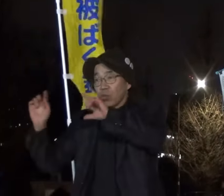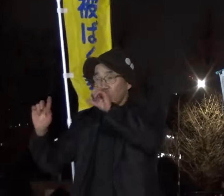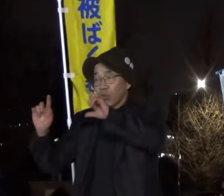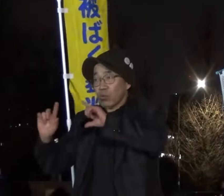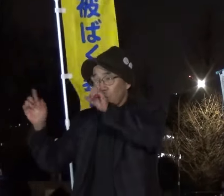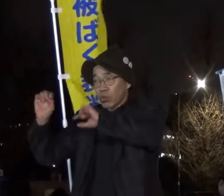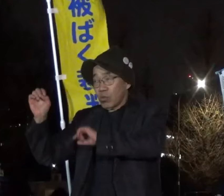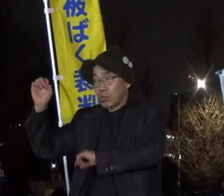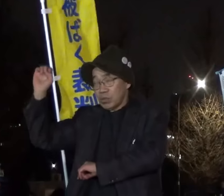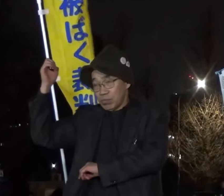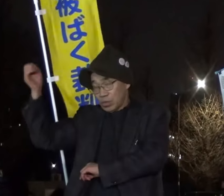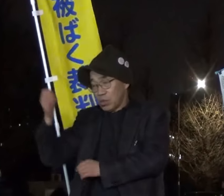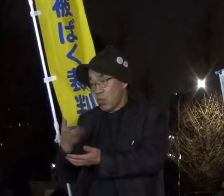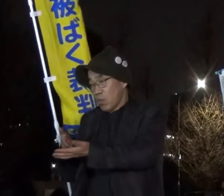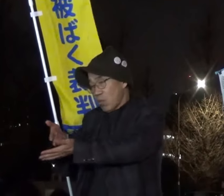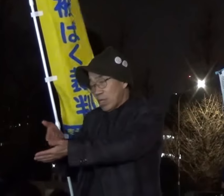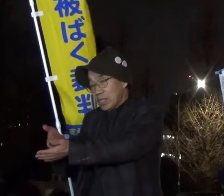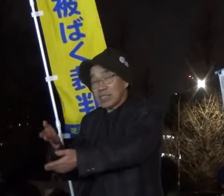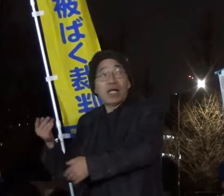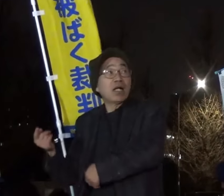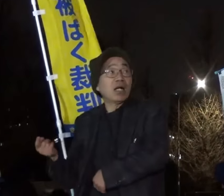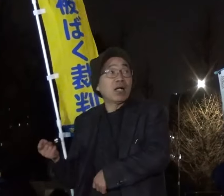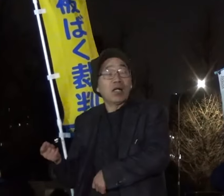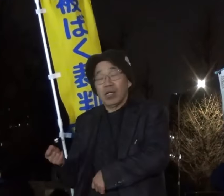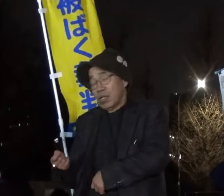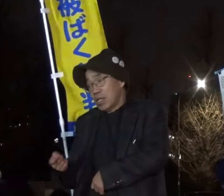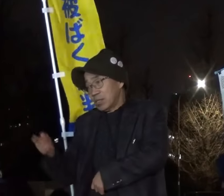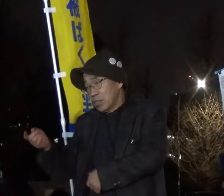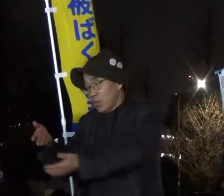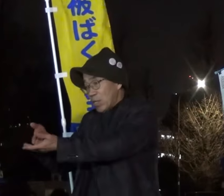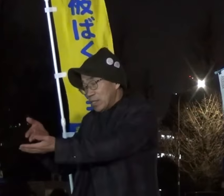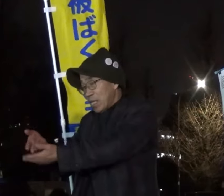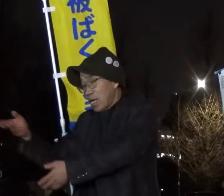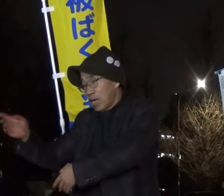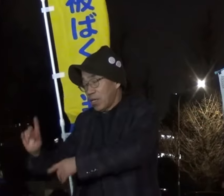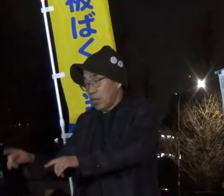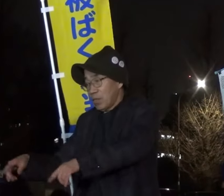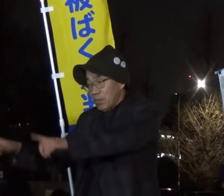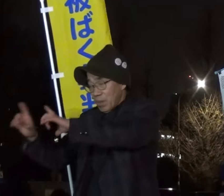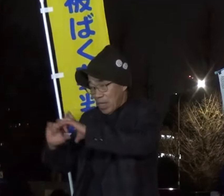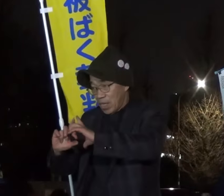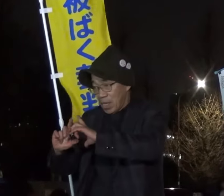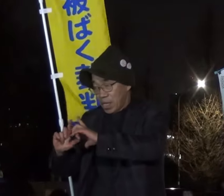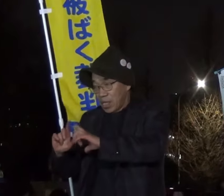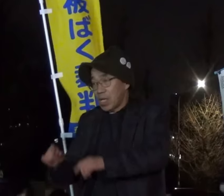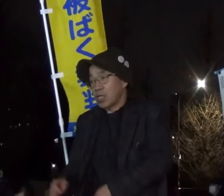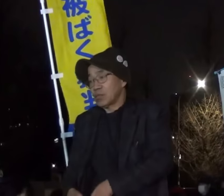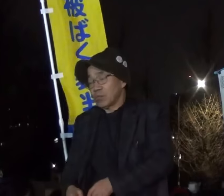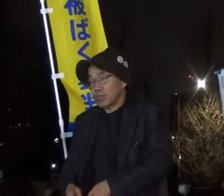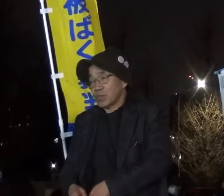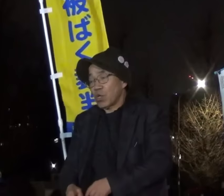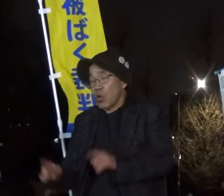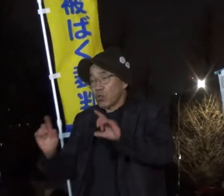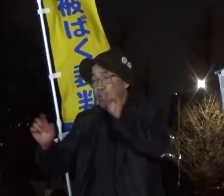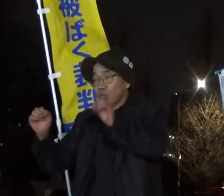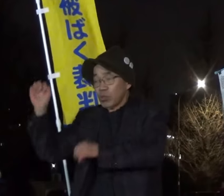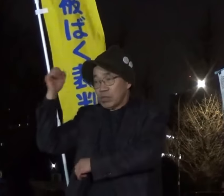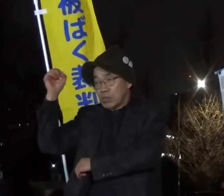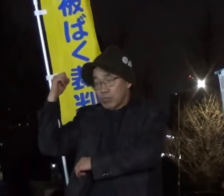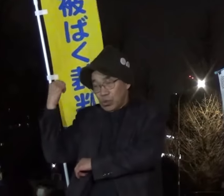ら、嬉しいことにですね、武蔵野版というとこなんですが、東京新聞武蔵野版にです